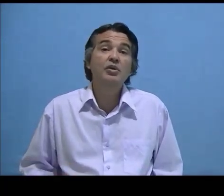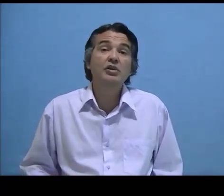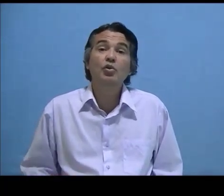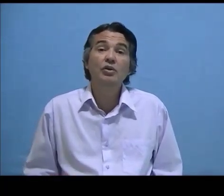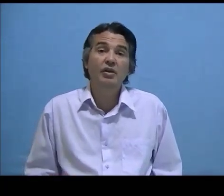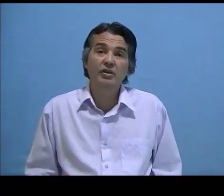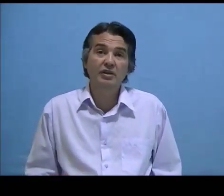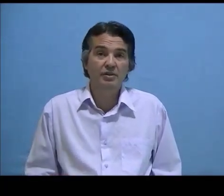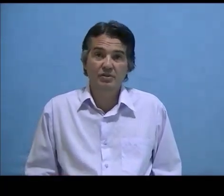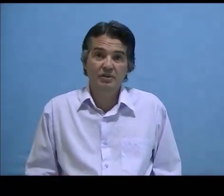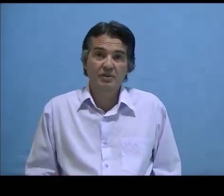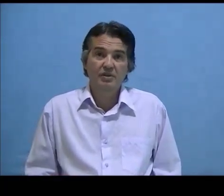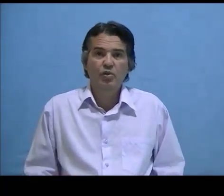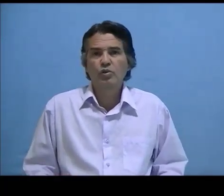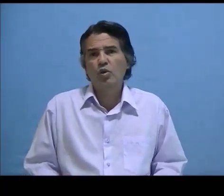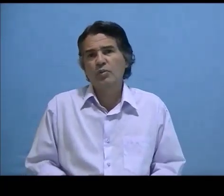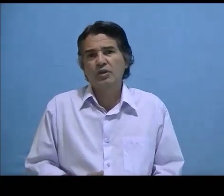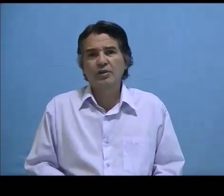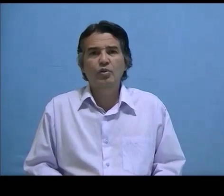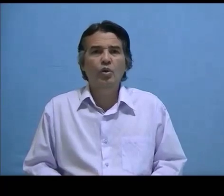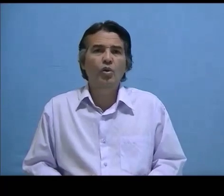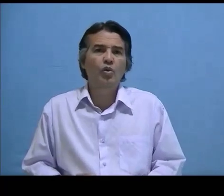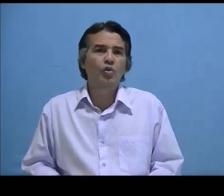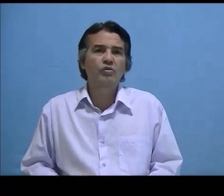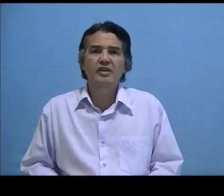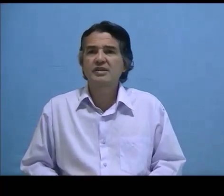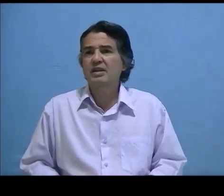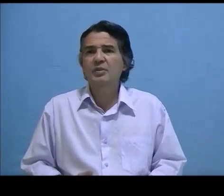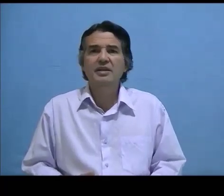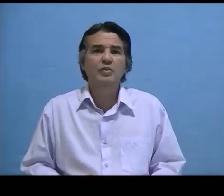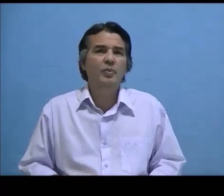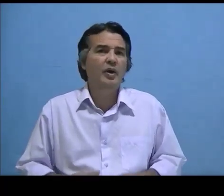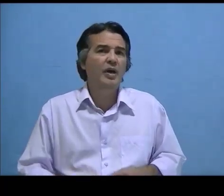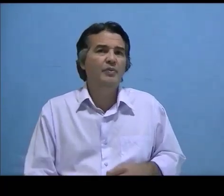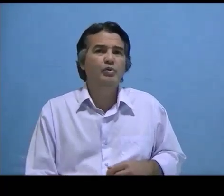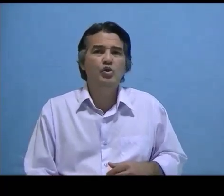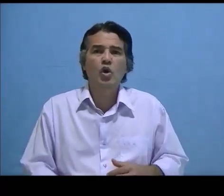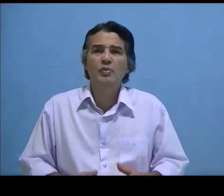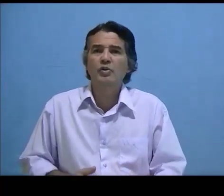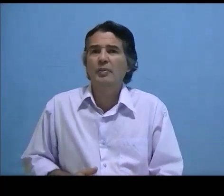noite toda rodando, ou no computador, ou conversando, batendo papo, no shopping,